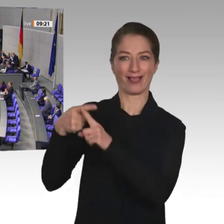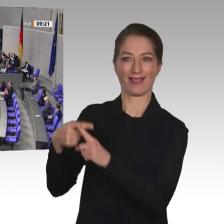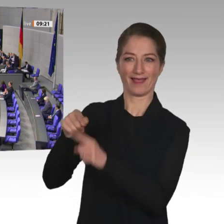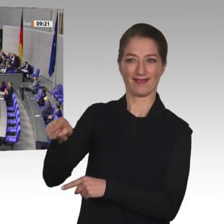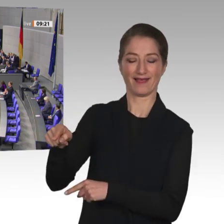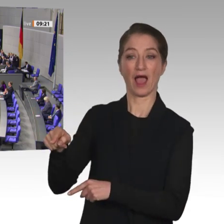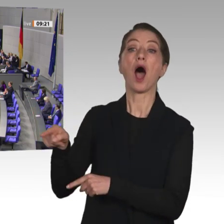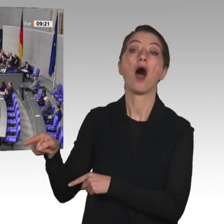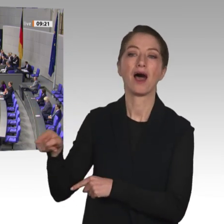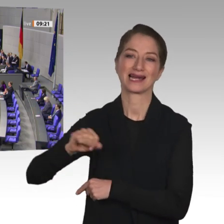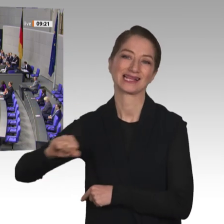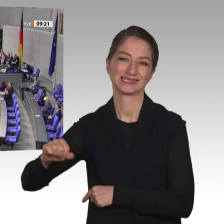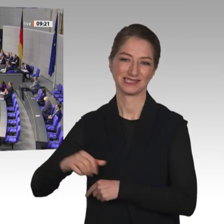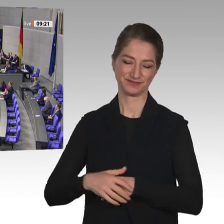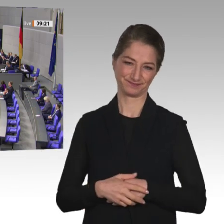nämlich rechts.